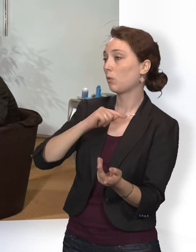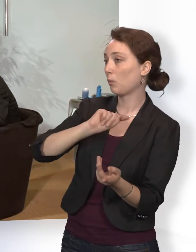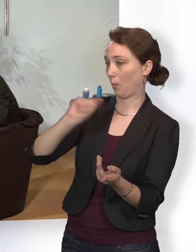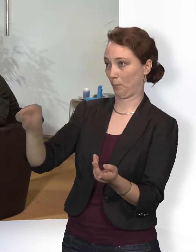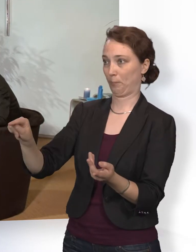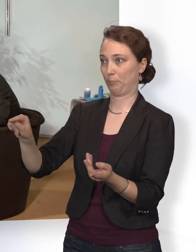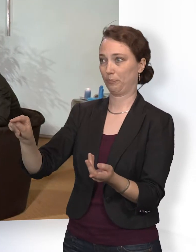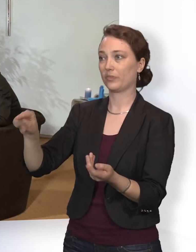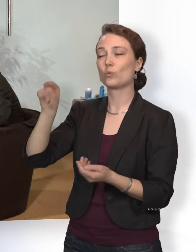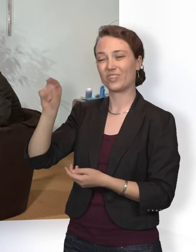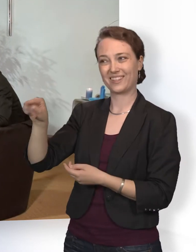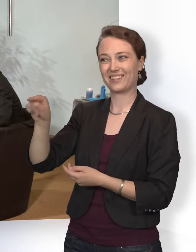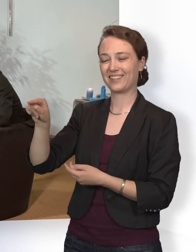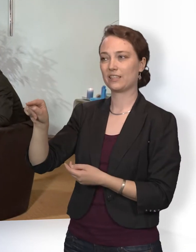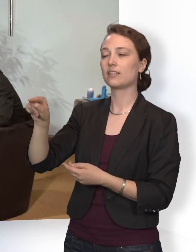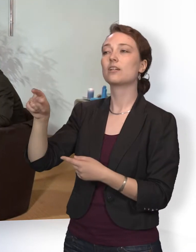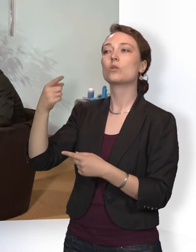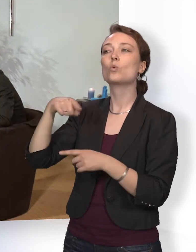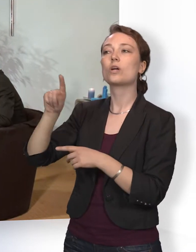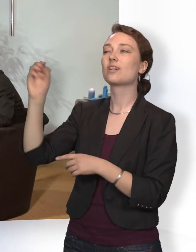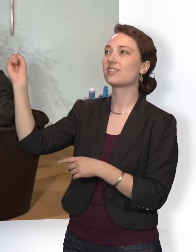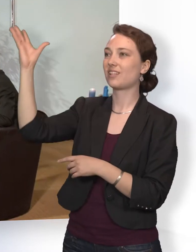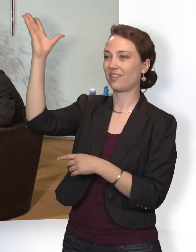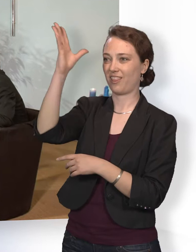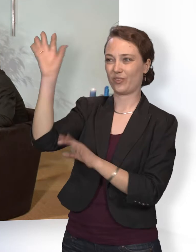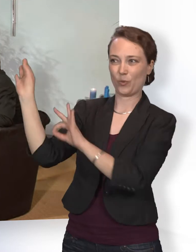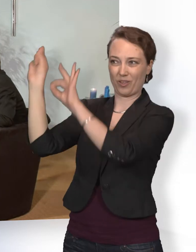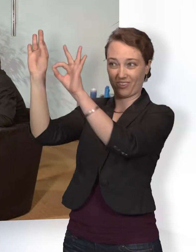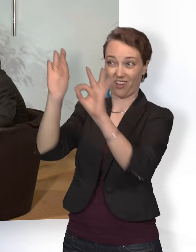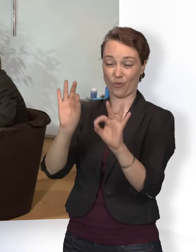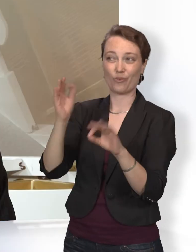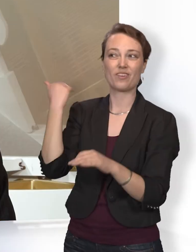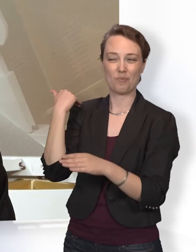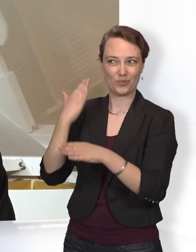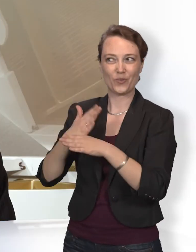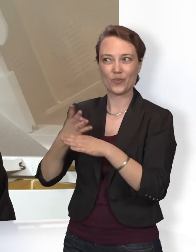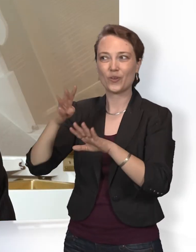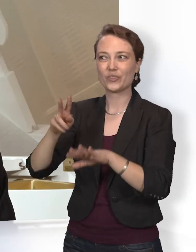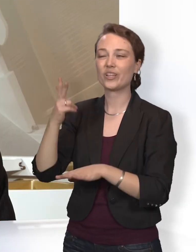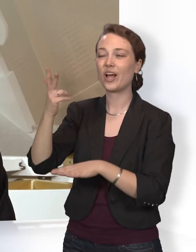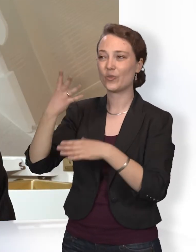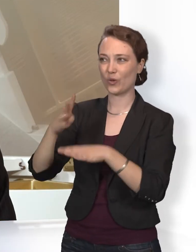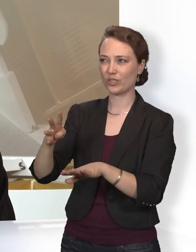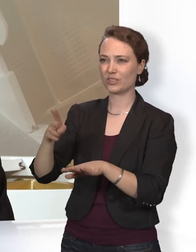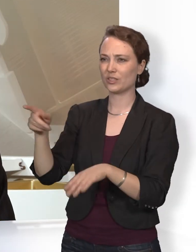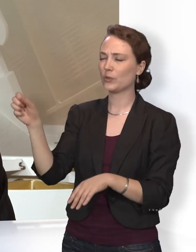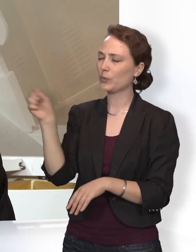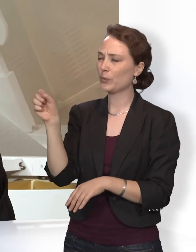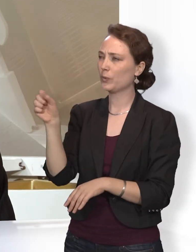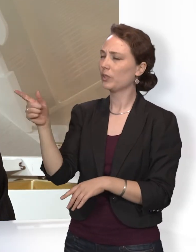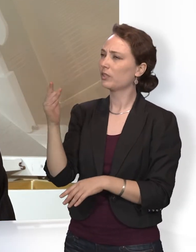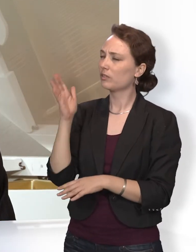Dort spricht über Satelliten übertragen, damals 1993 schon, der so in mein Herz hinein.